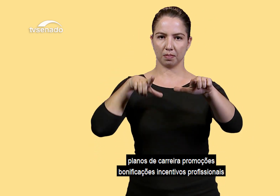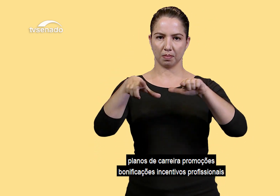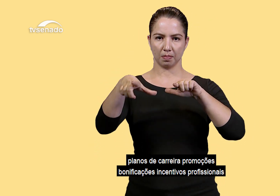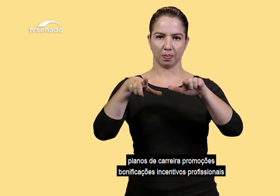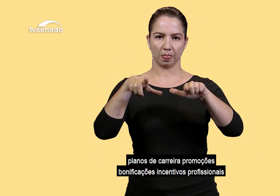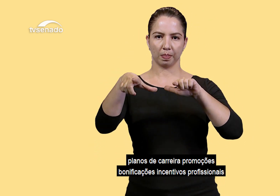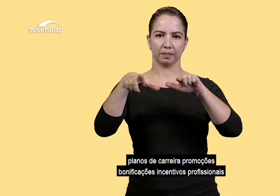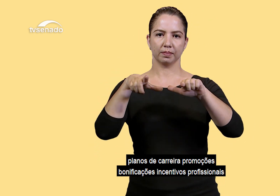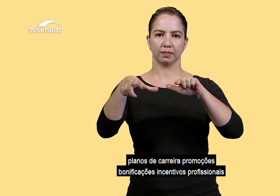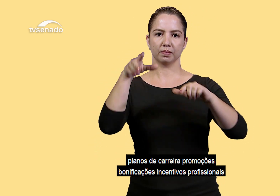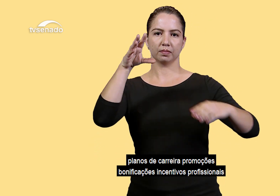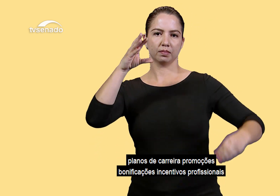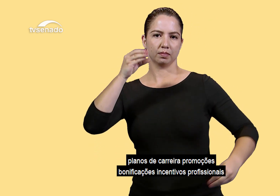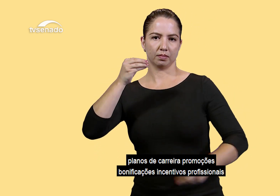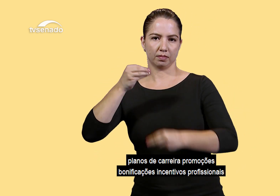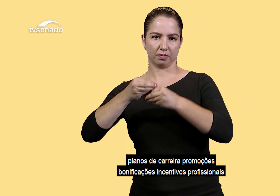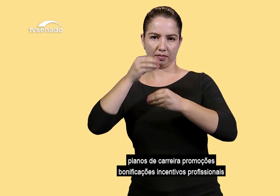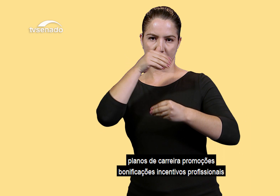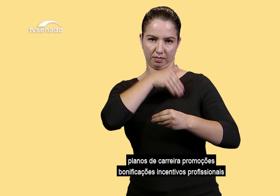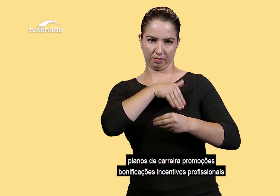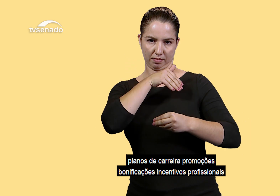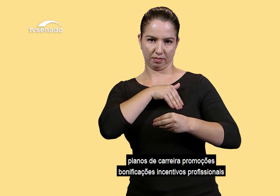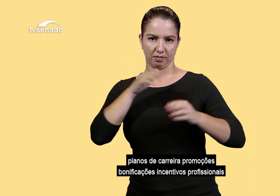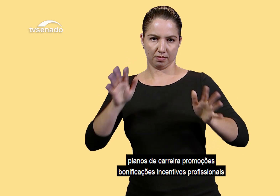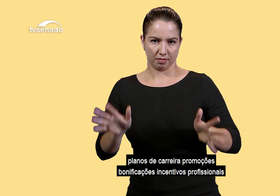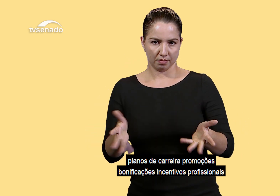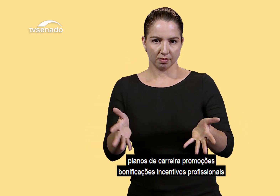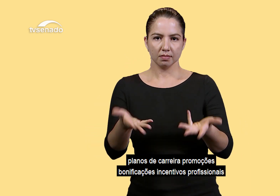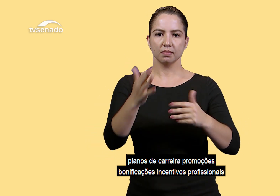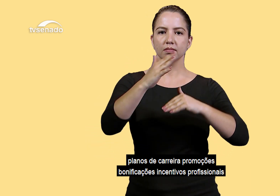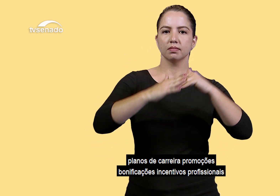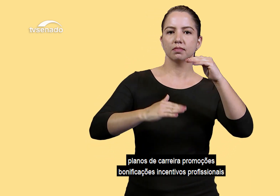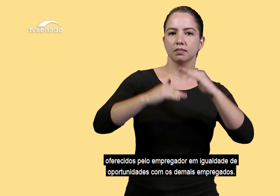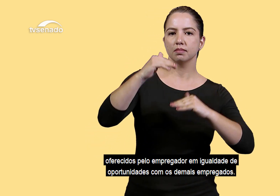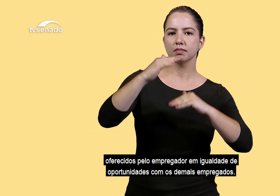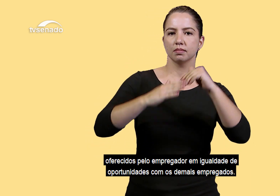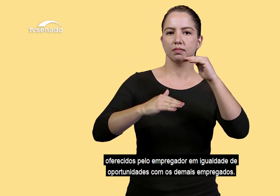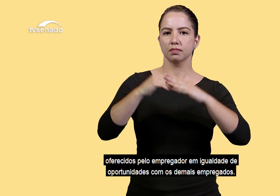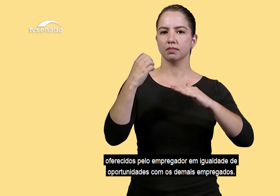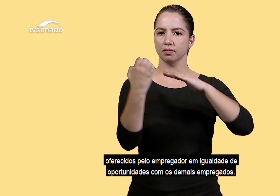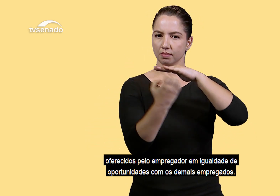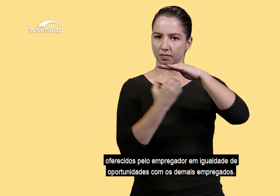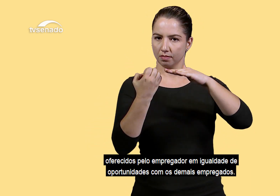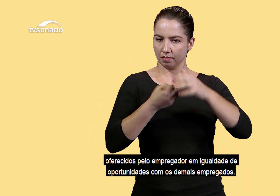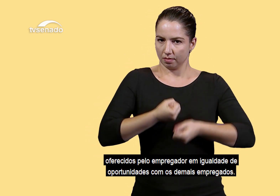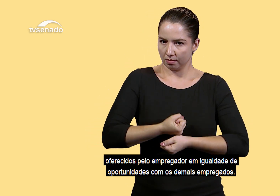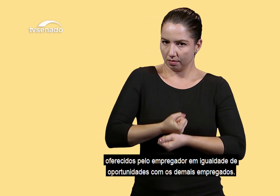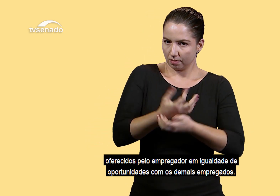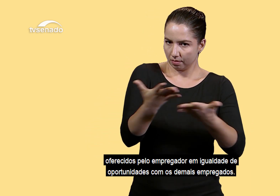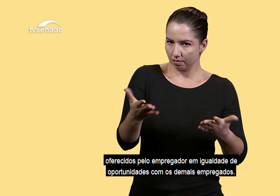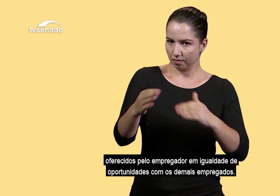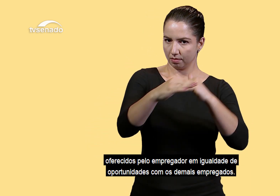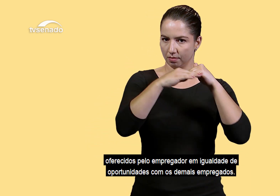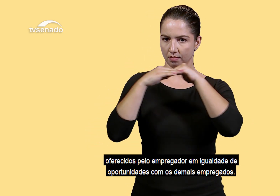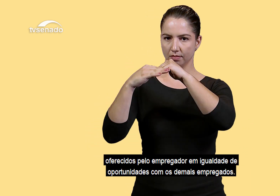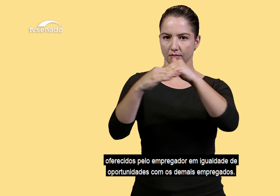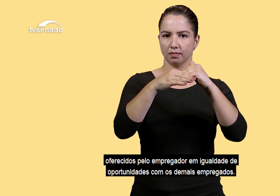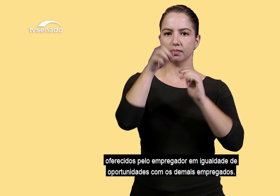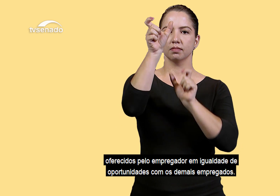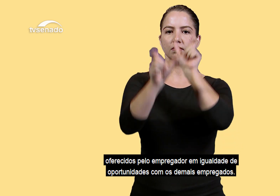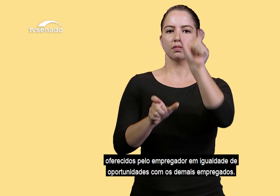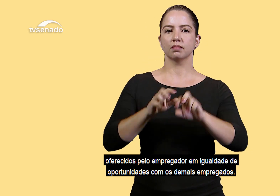carreira, promoções, bonificações e incentivos profissionais oferecidos pelo empregador, em